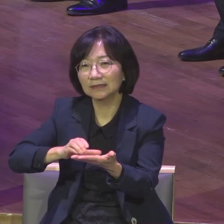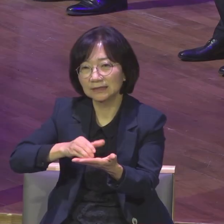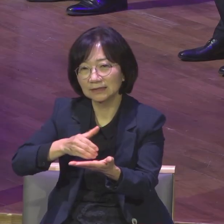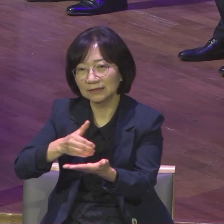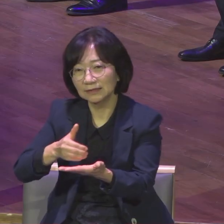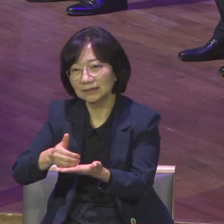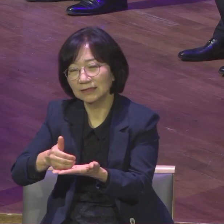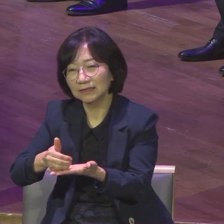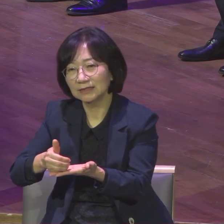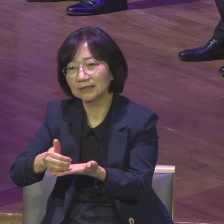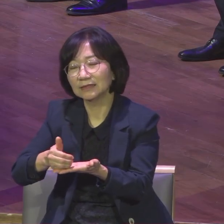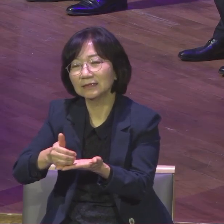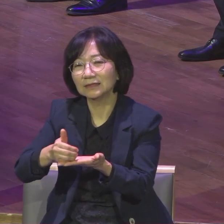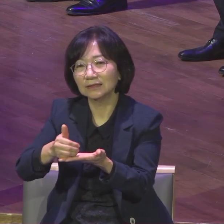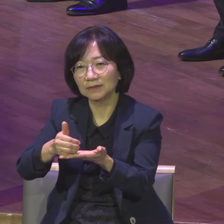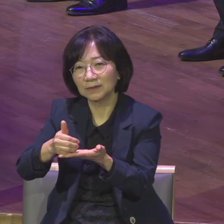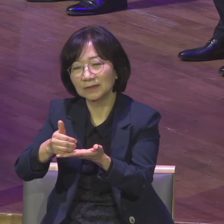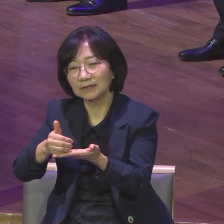예수는